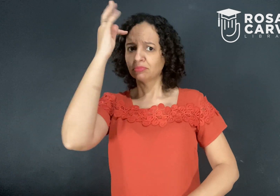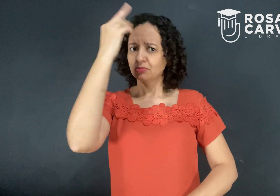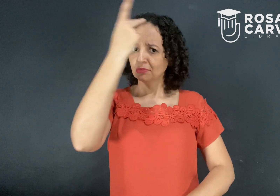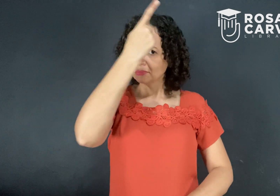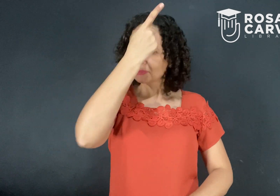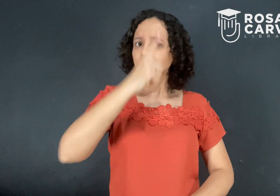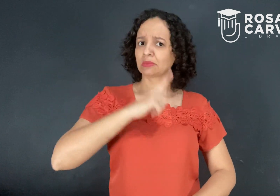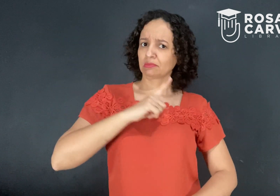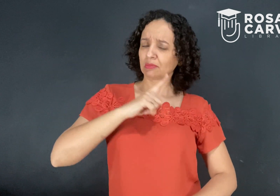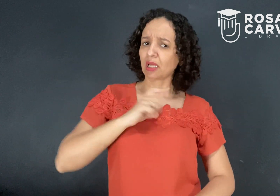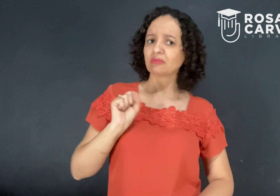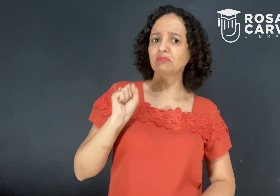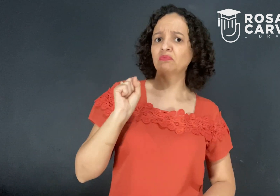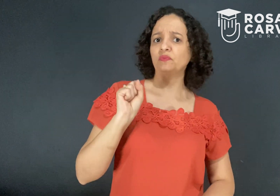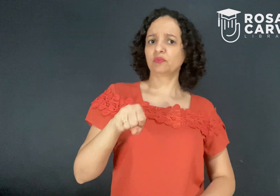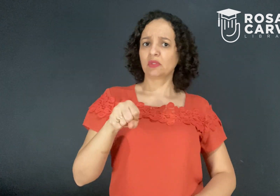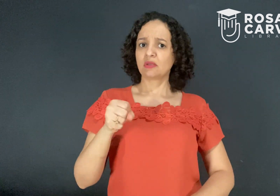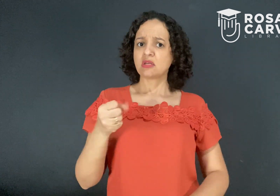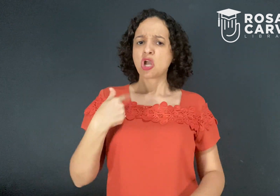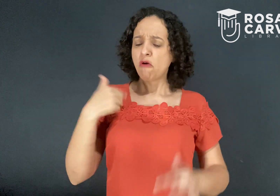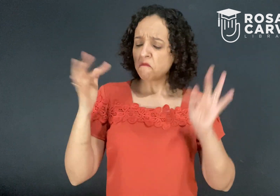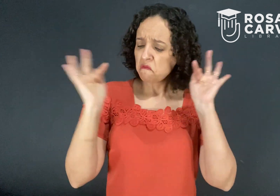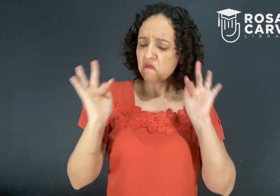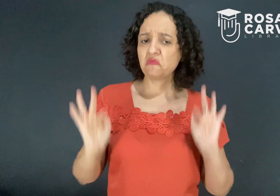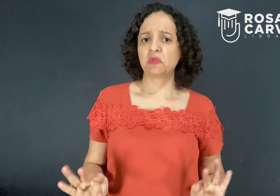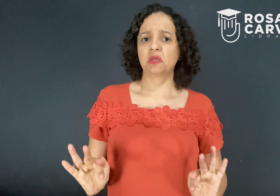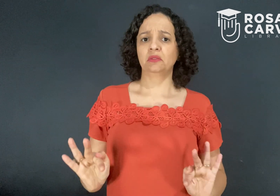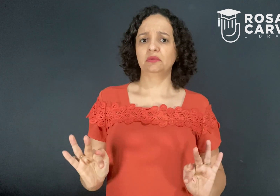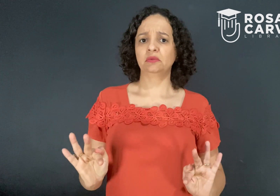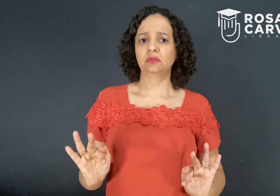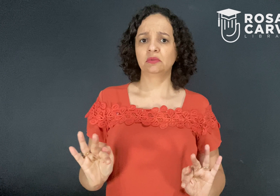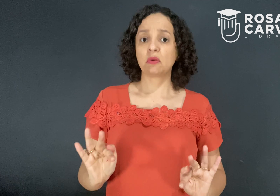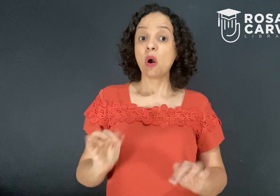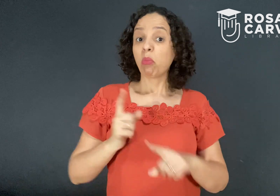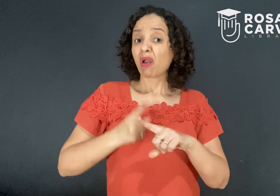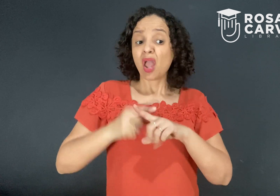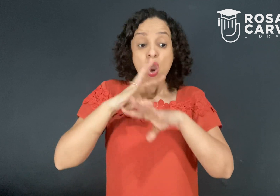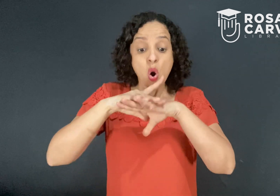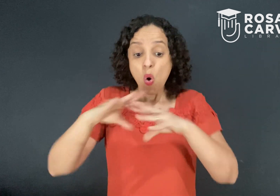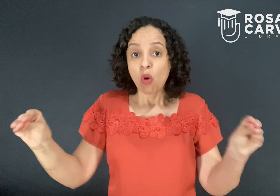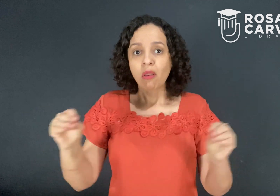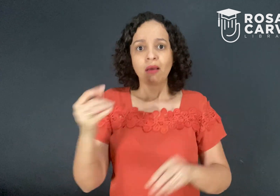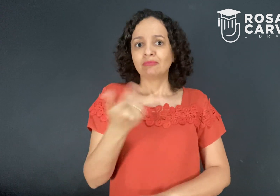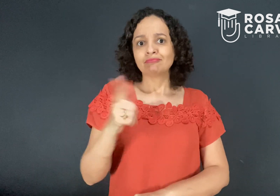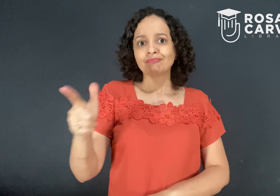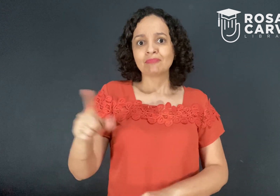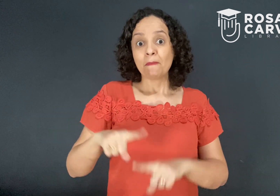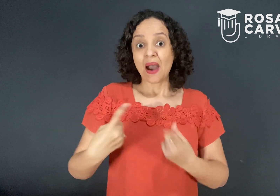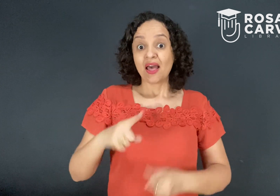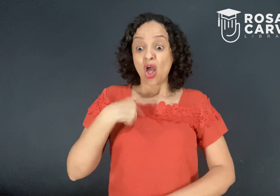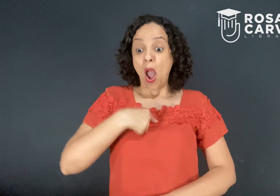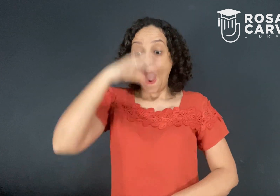tem cura. Nós conseguimos, nós aprendemos a lidar, nos